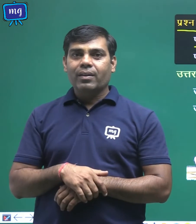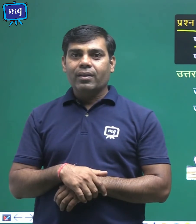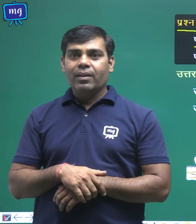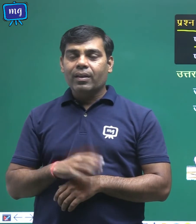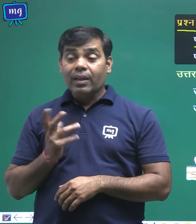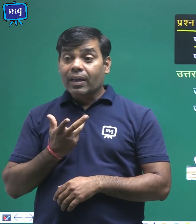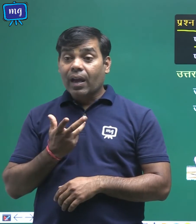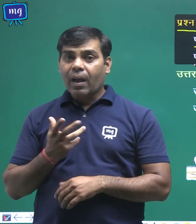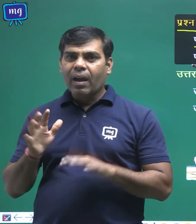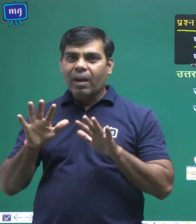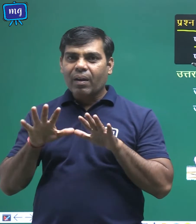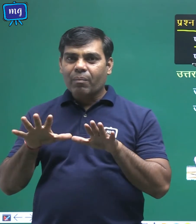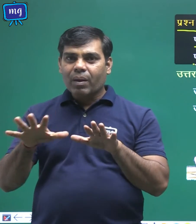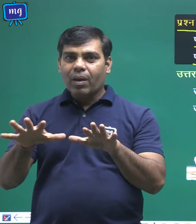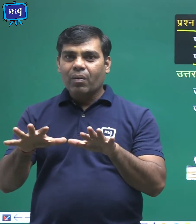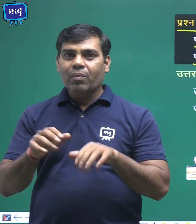क्या प्रभाव